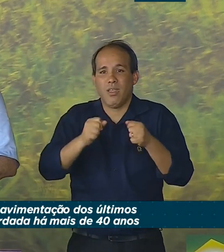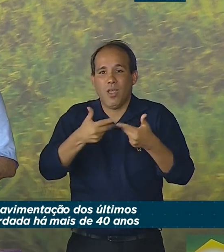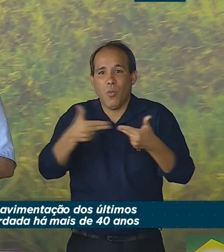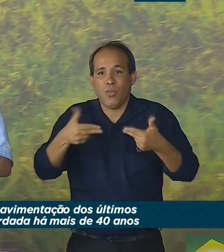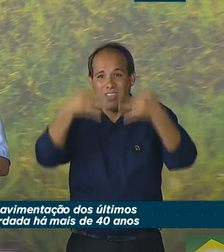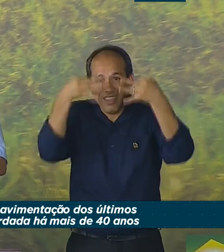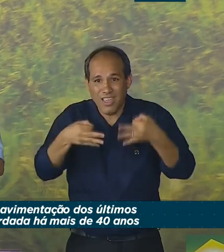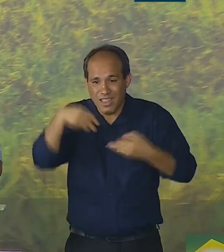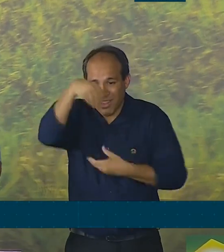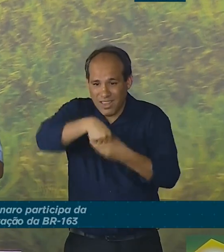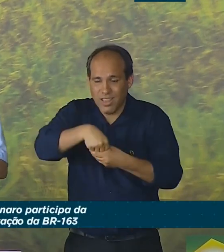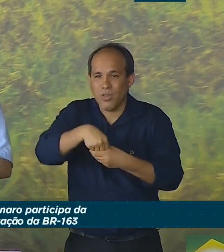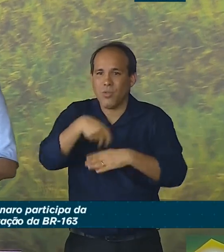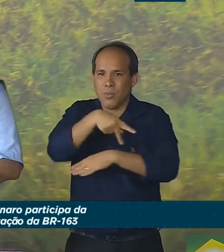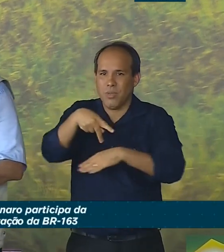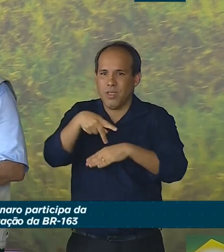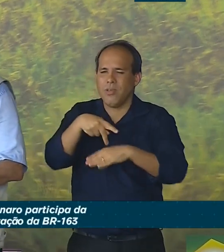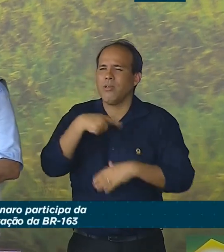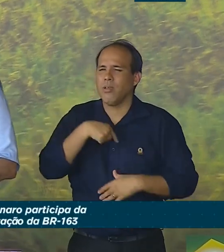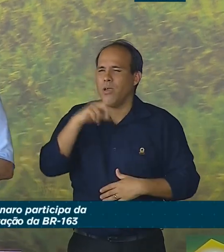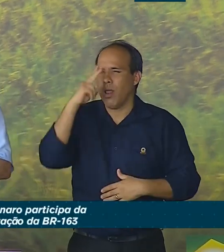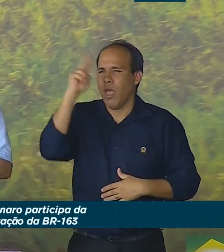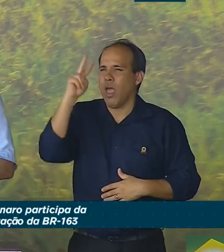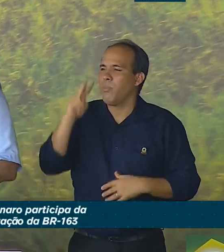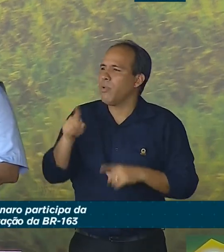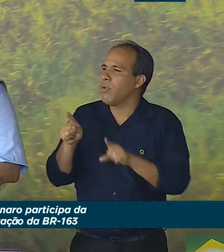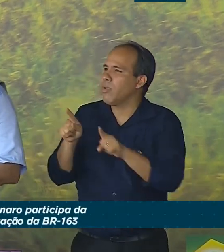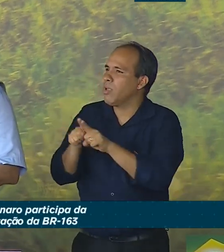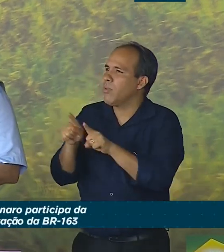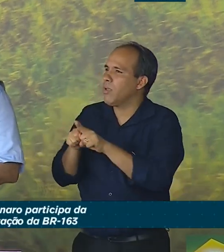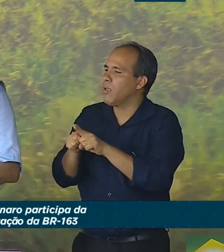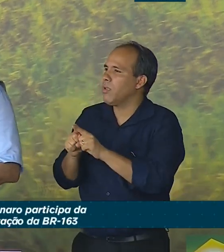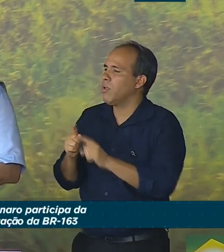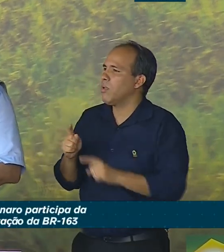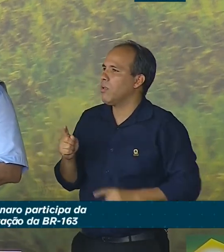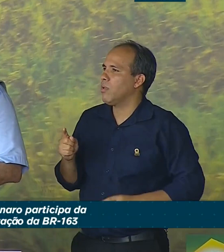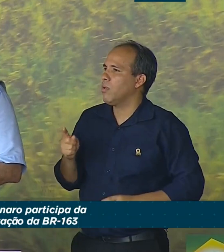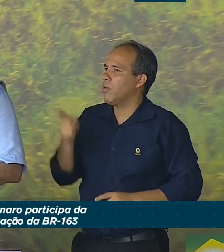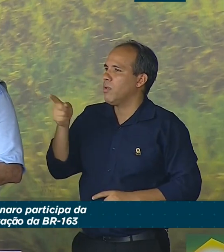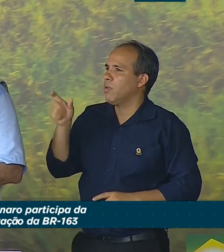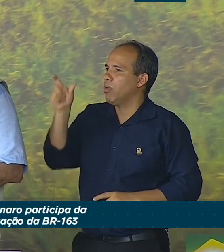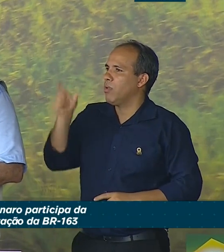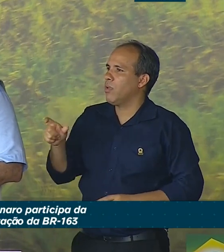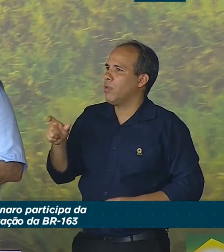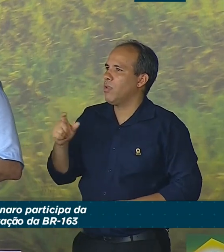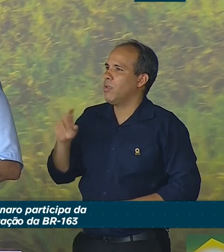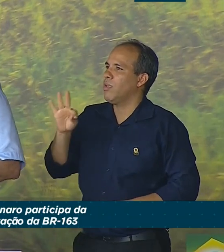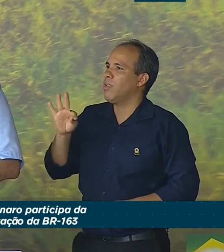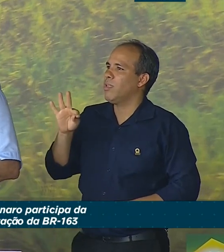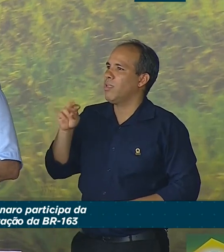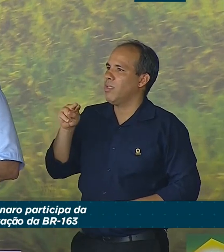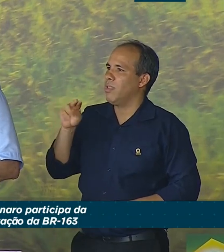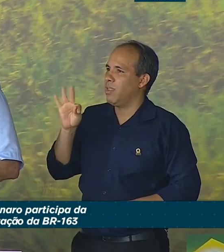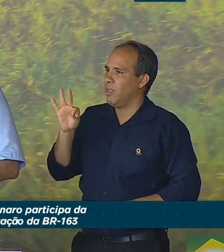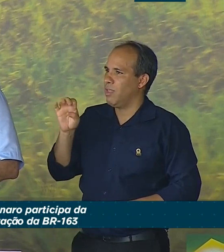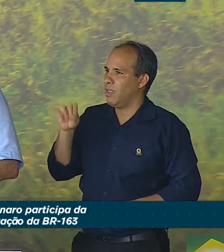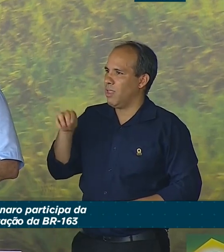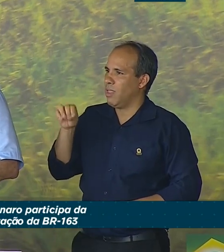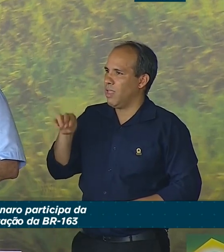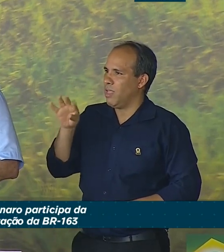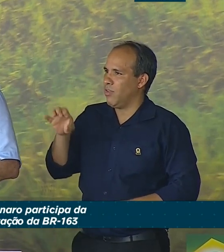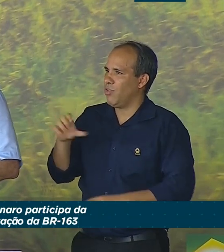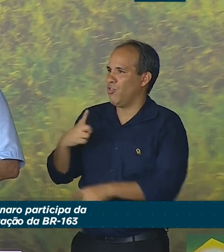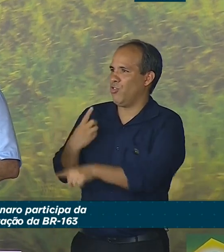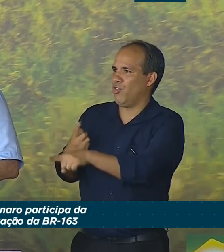país. Eu até lembro, se me permite, Wilson, Tenente R2 de Infantaria, eu